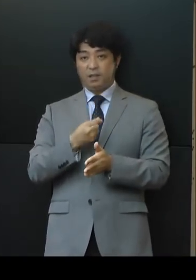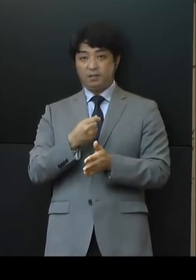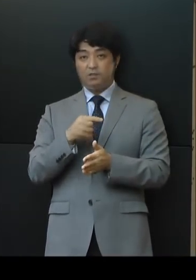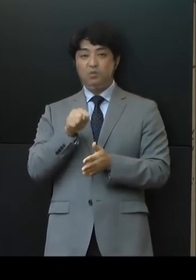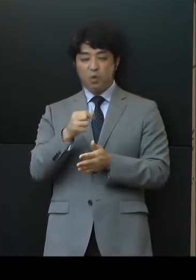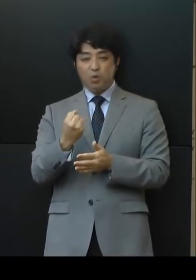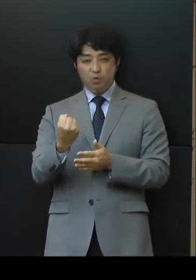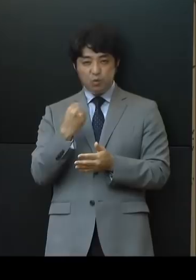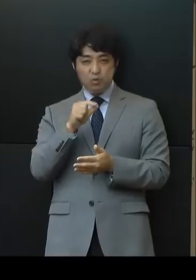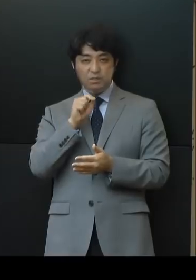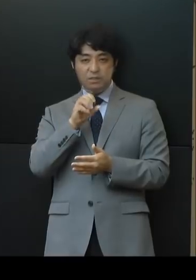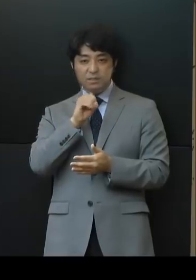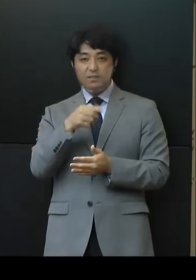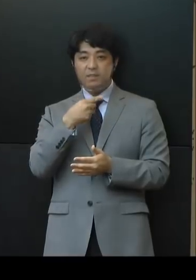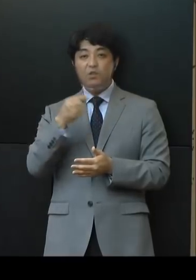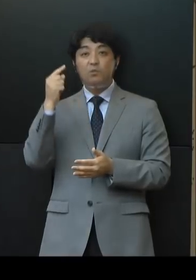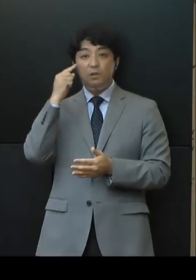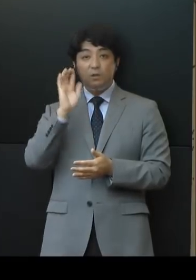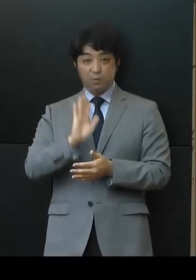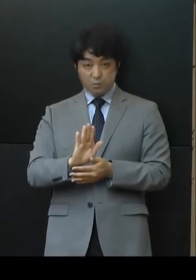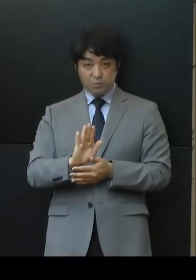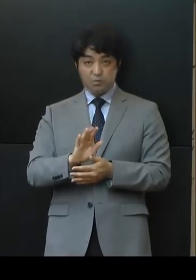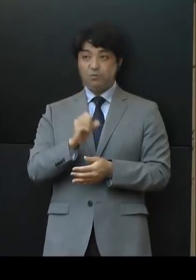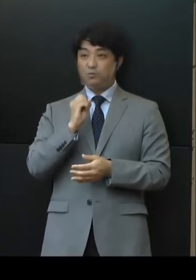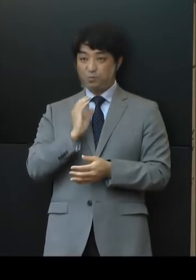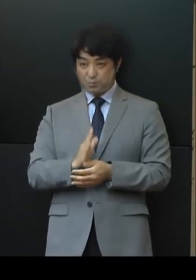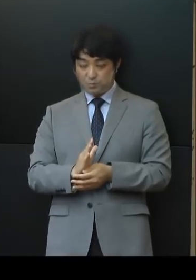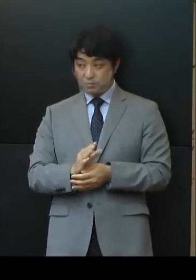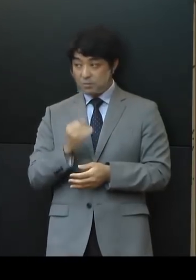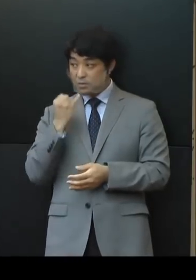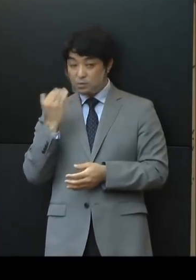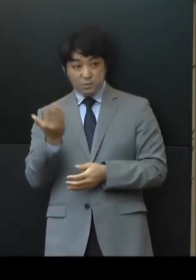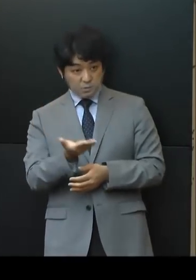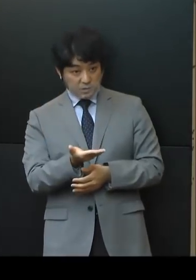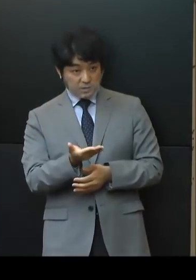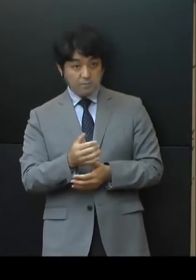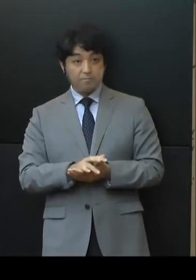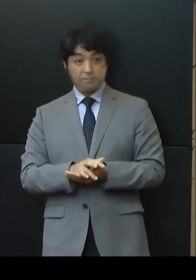。 よろしいですか。はい、